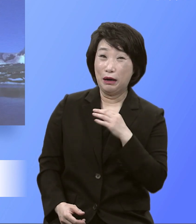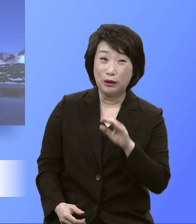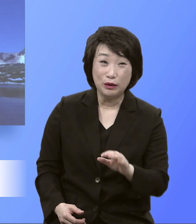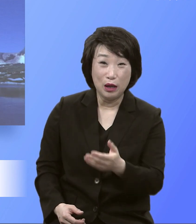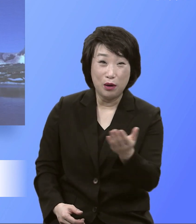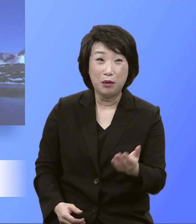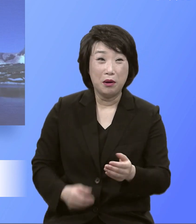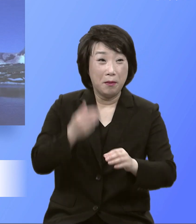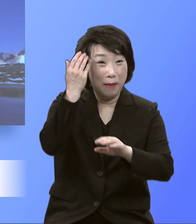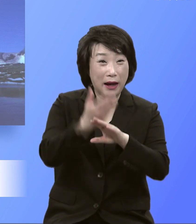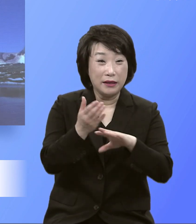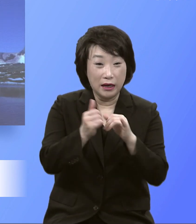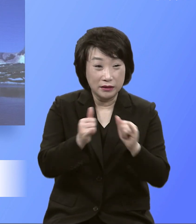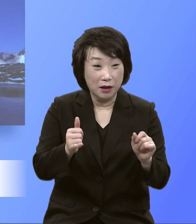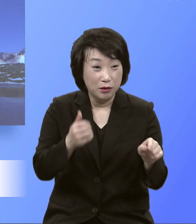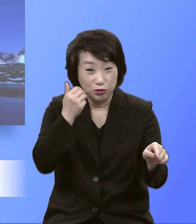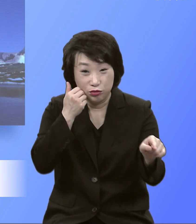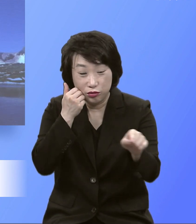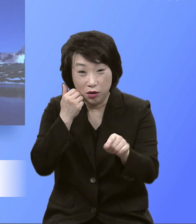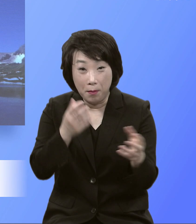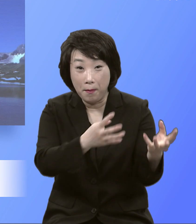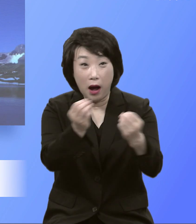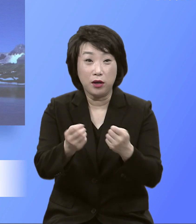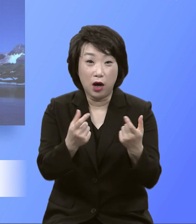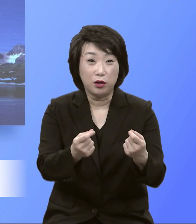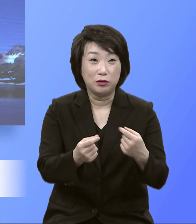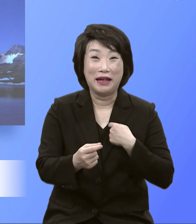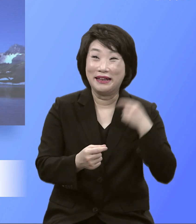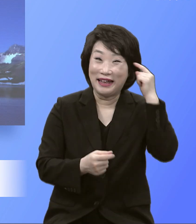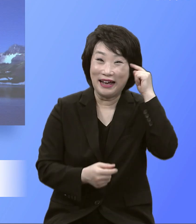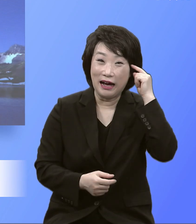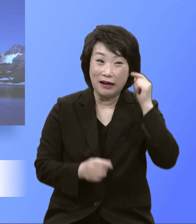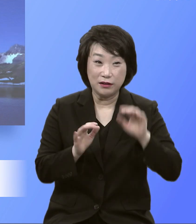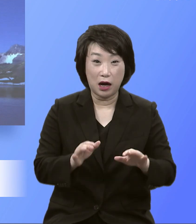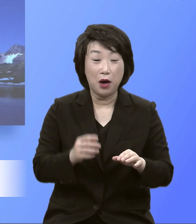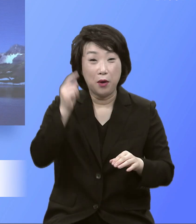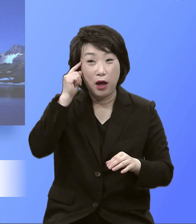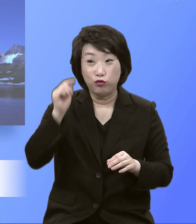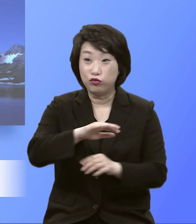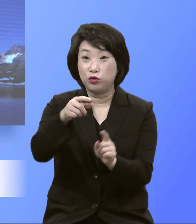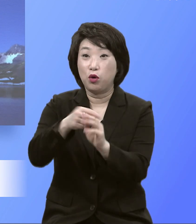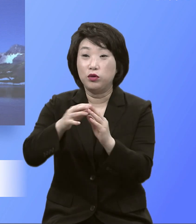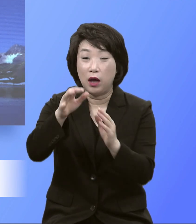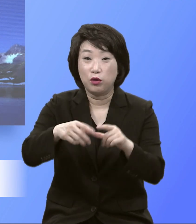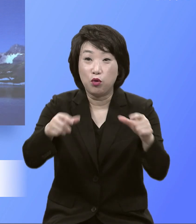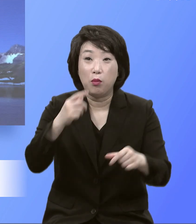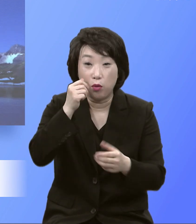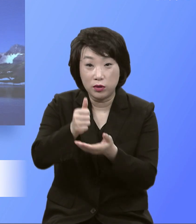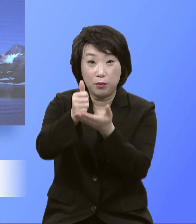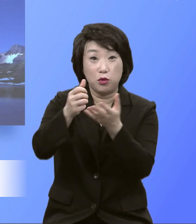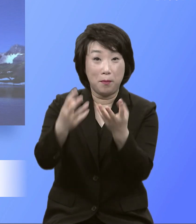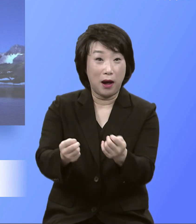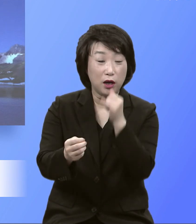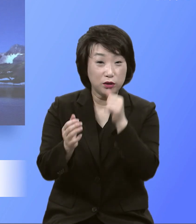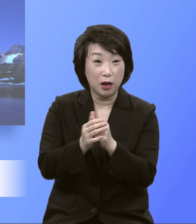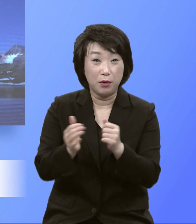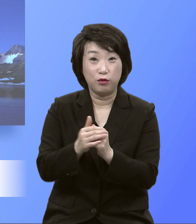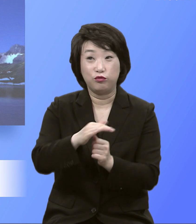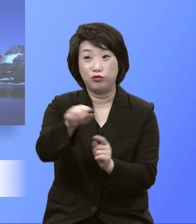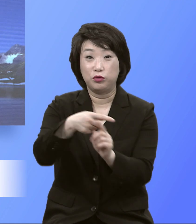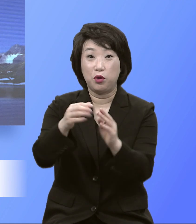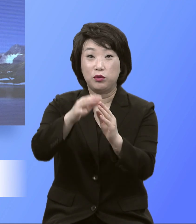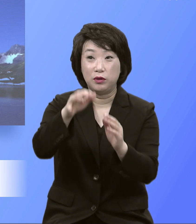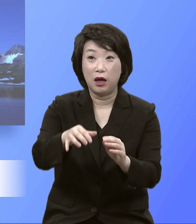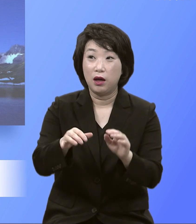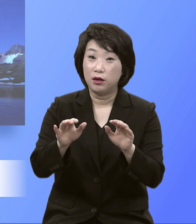근데 반대하는 사람들이 많을 것 같은 내 생각이야. 아니 왜 우리 교회 목사님들도 많으시고 우리 교회